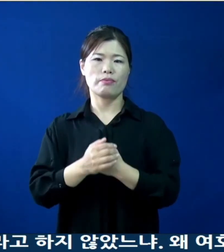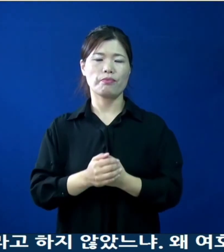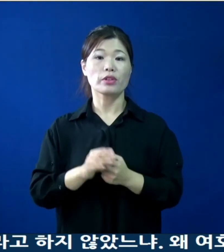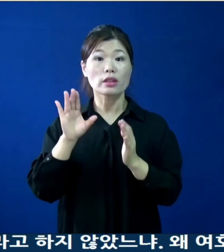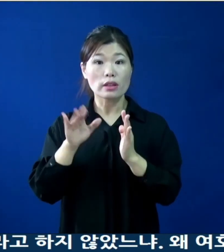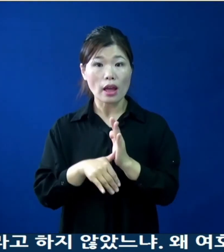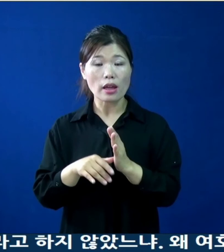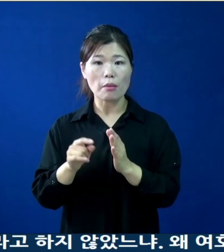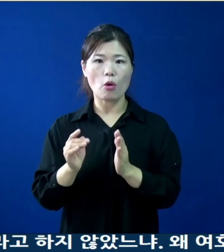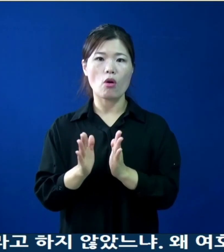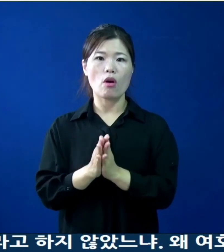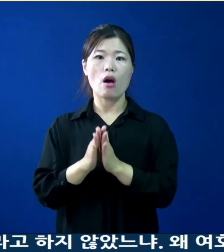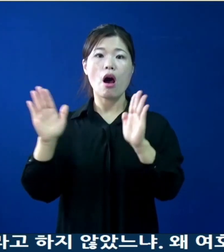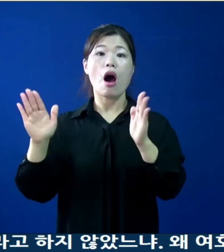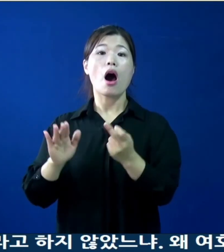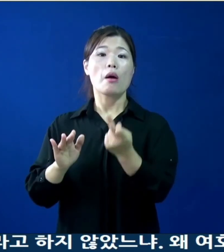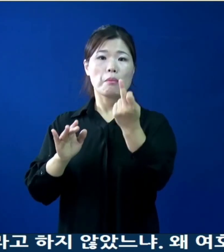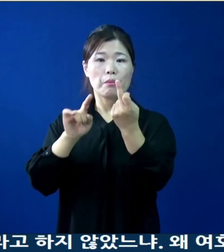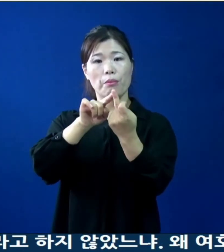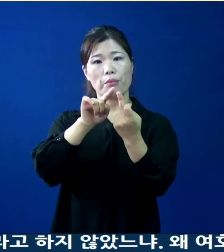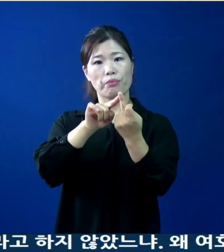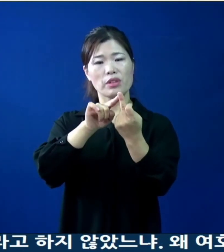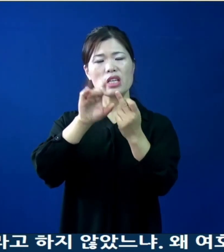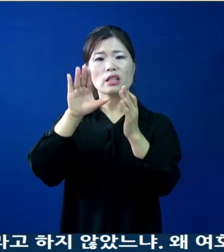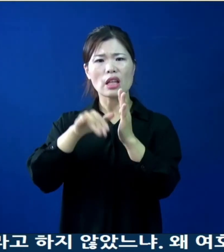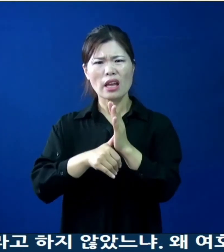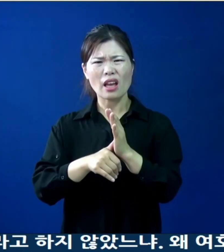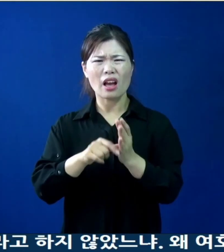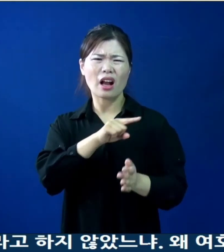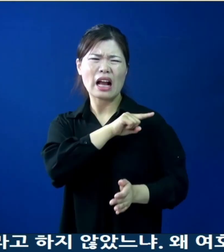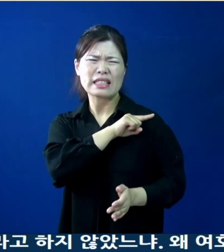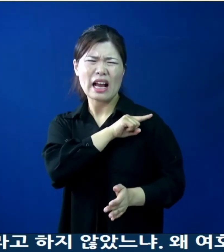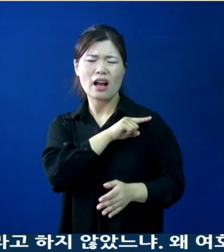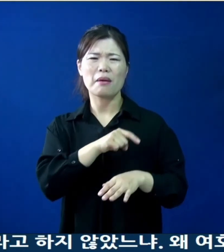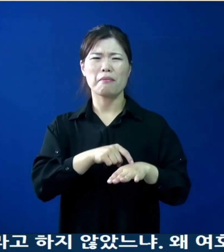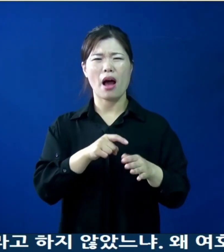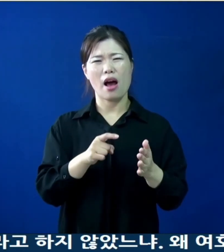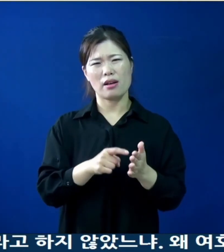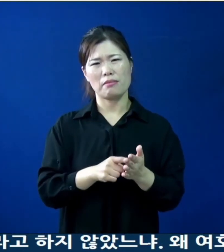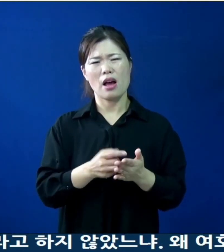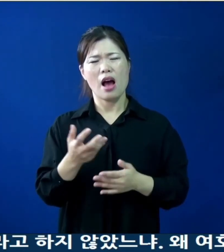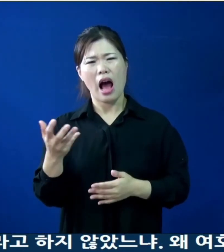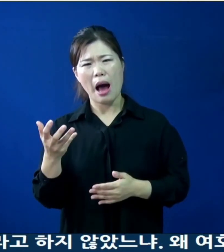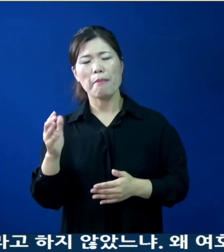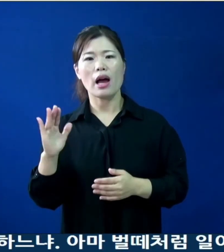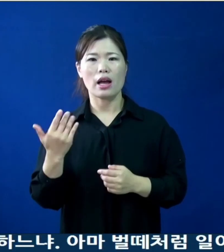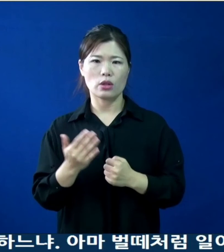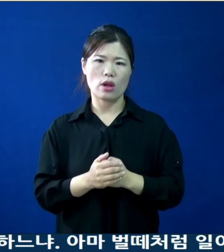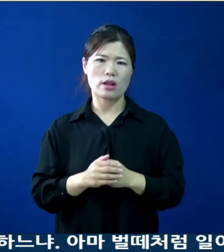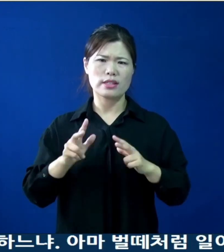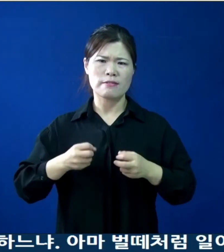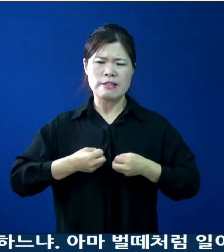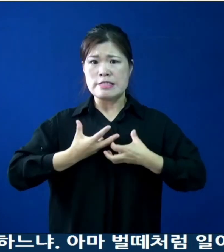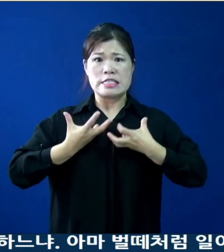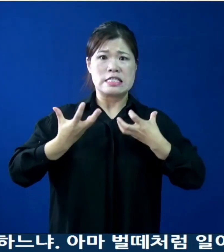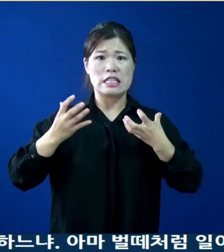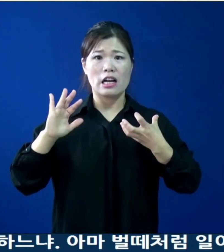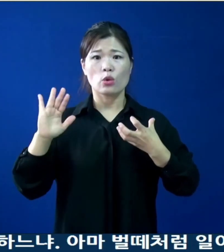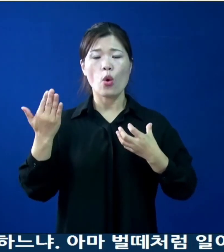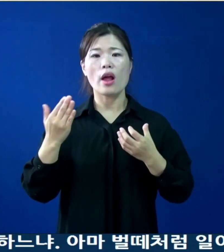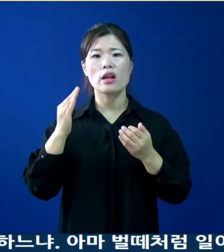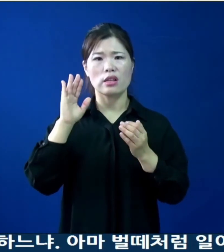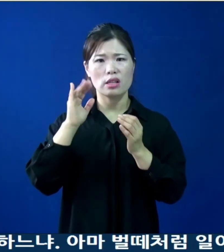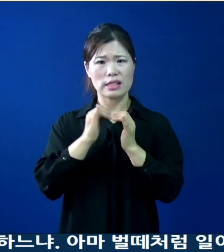아론은 이 시간에 가장 가슴 아파해야 될, 가장 격동하는 마음을 가졌어야 될